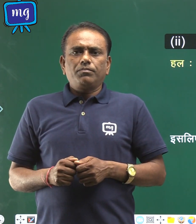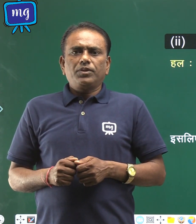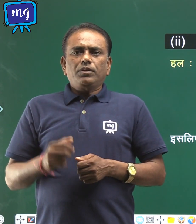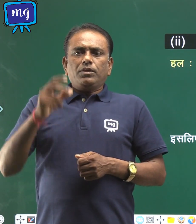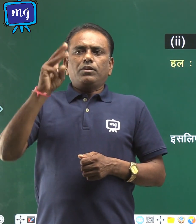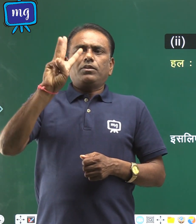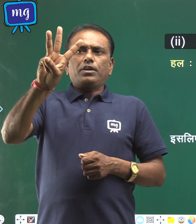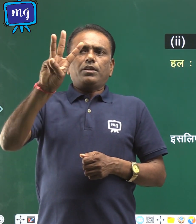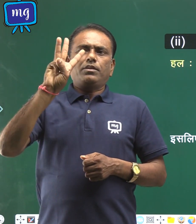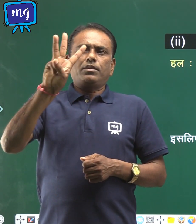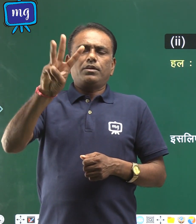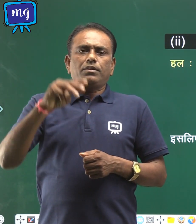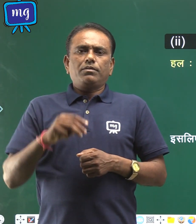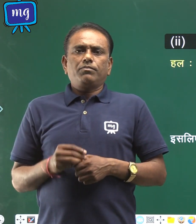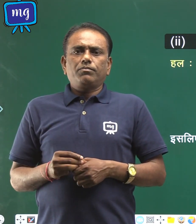33